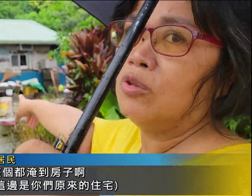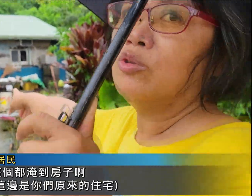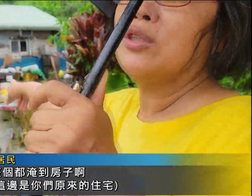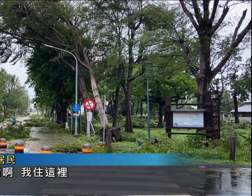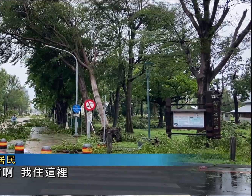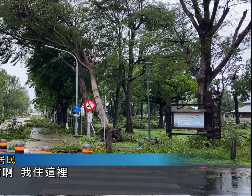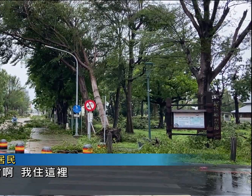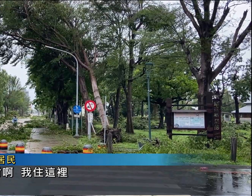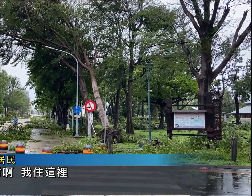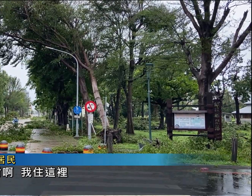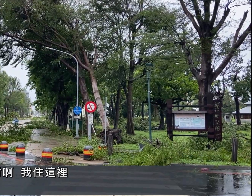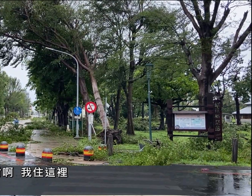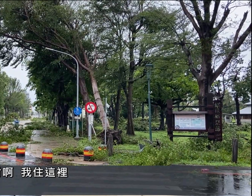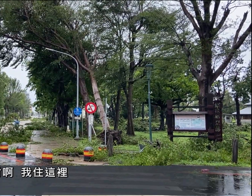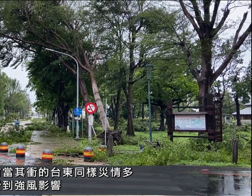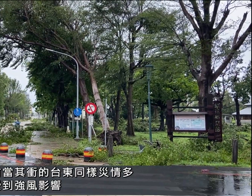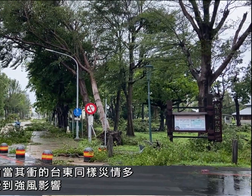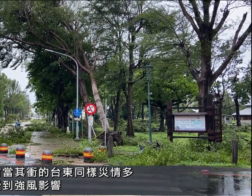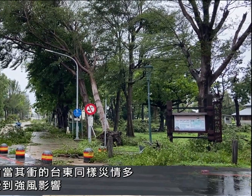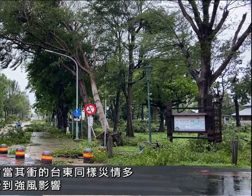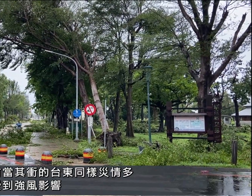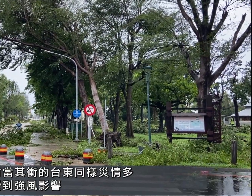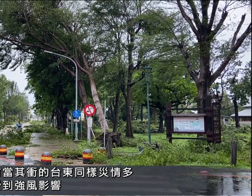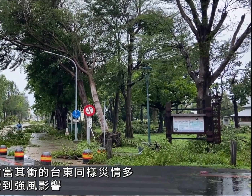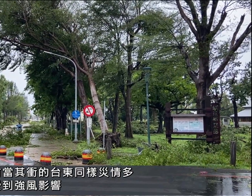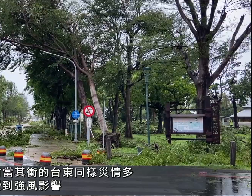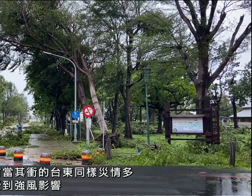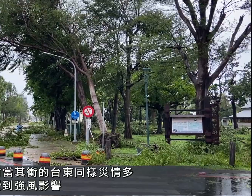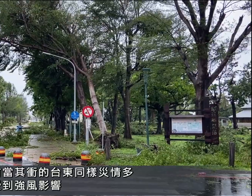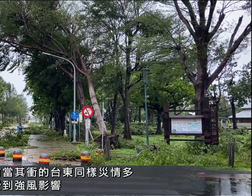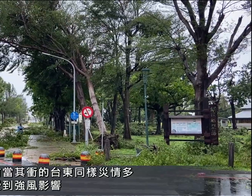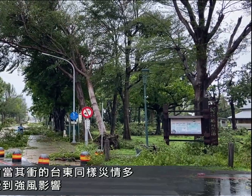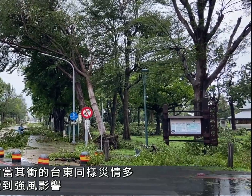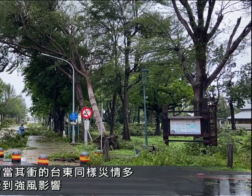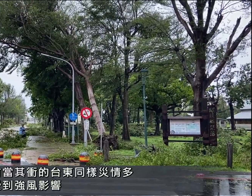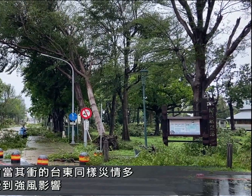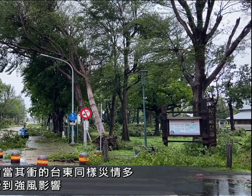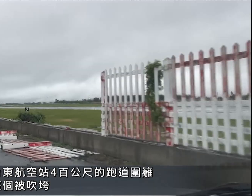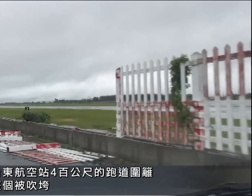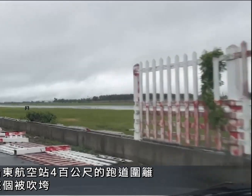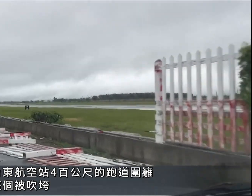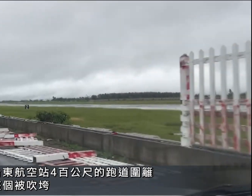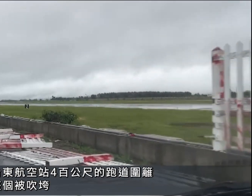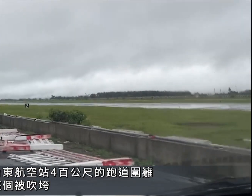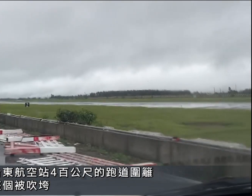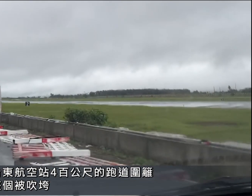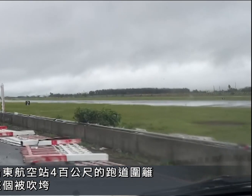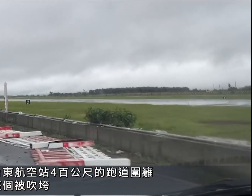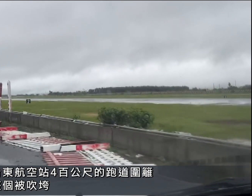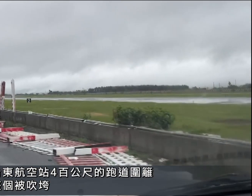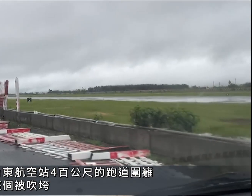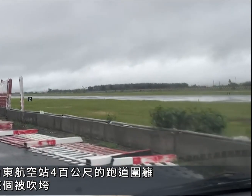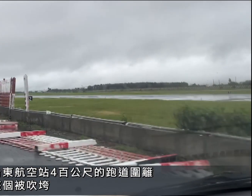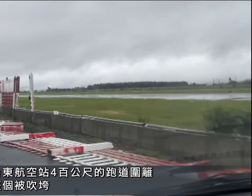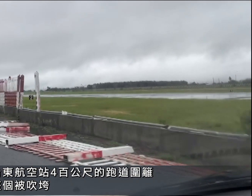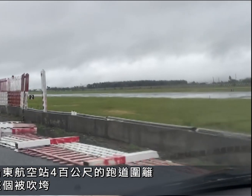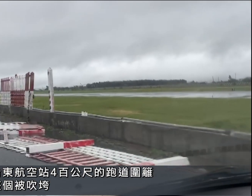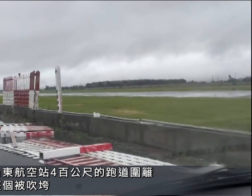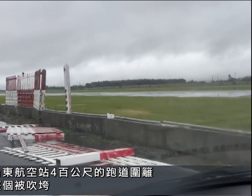这里。 首当其冲的台东同样灾情多，受到强风影响，台东航空站400公尺的跑道围篱整个被吹垮，